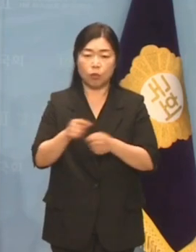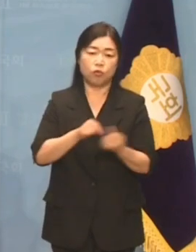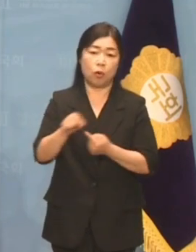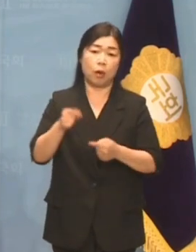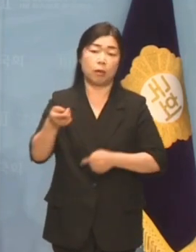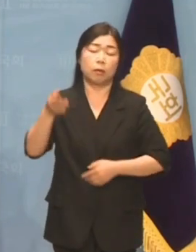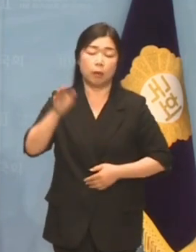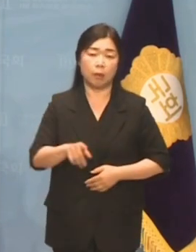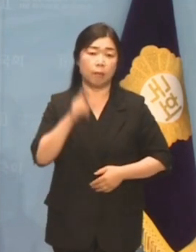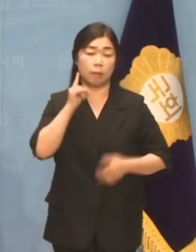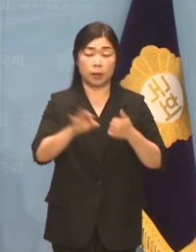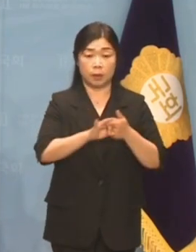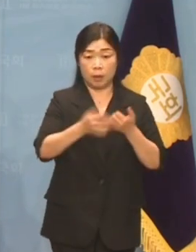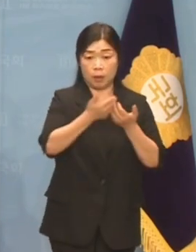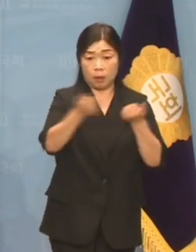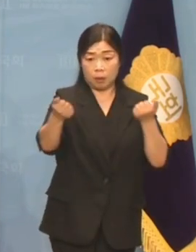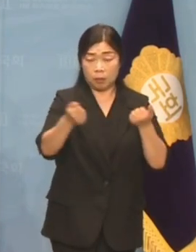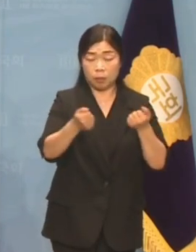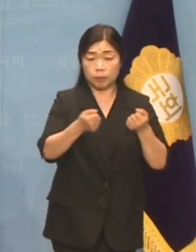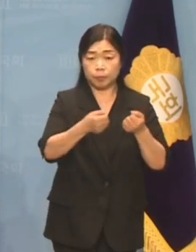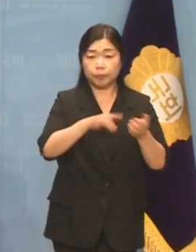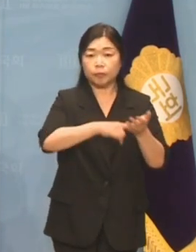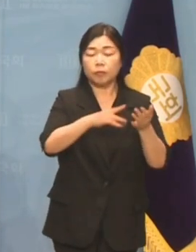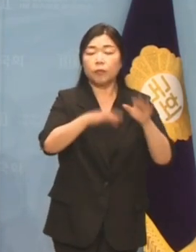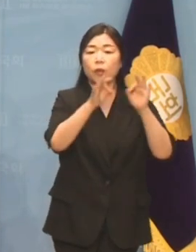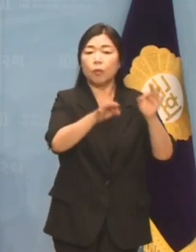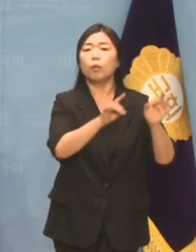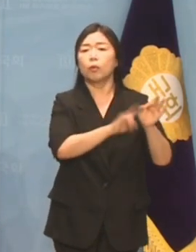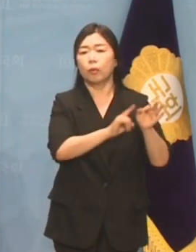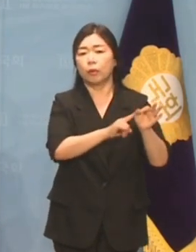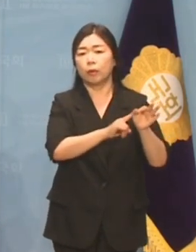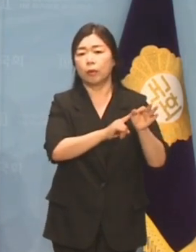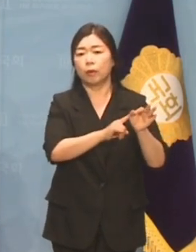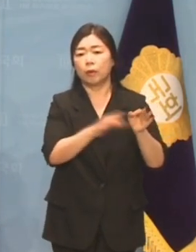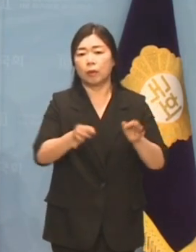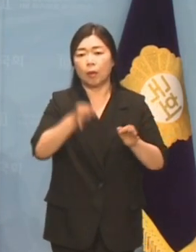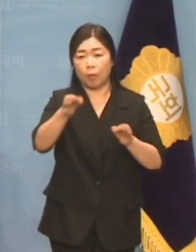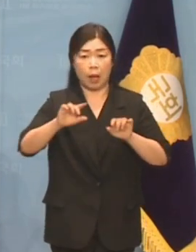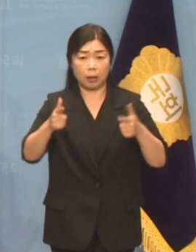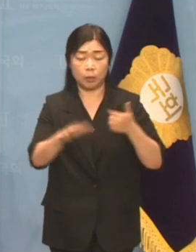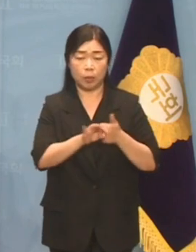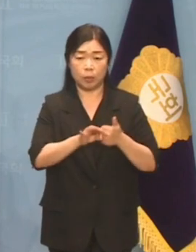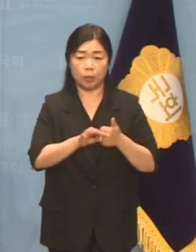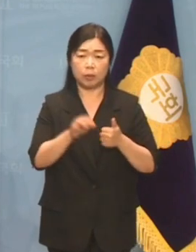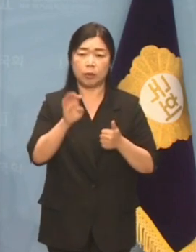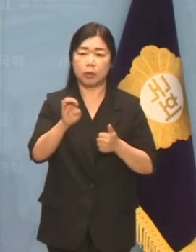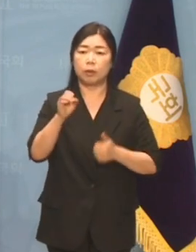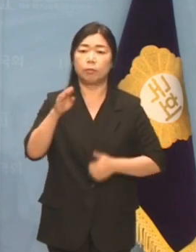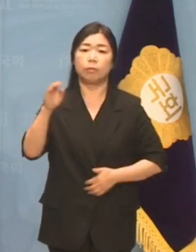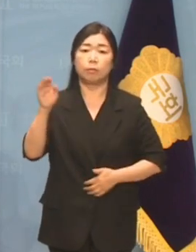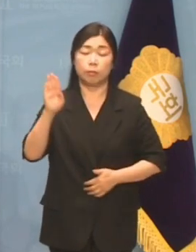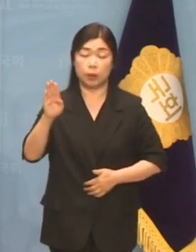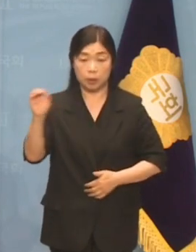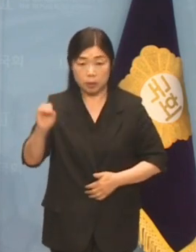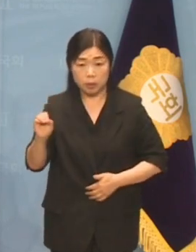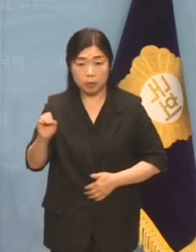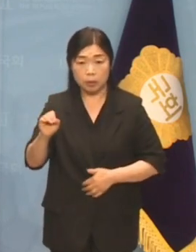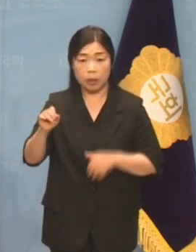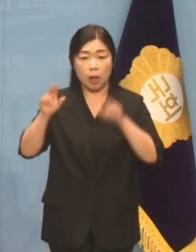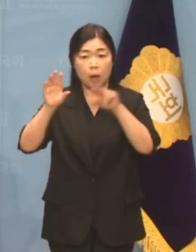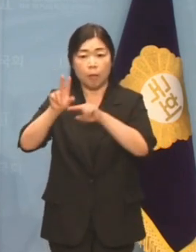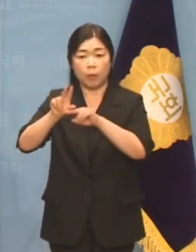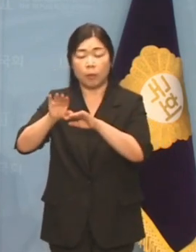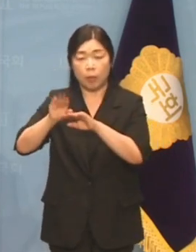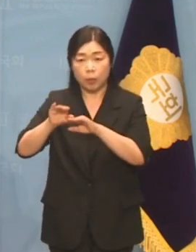무책임하게 잘못된 정책을 밀어붙이고 어떠한 대책도 마련하고 있지 않는 무능력한 모습이